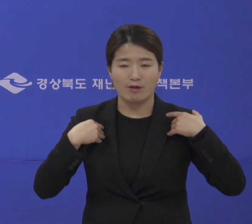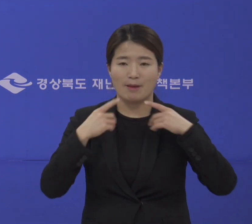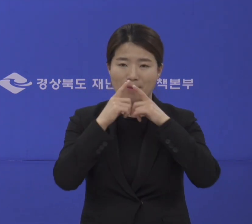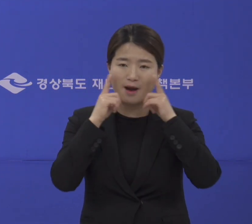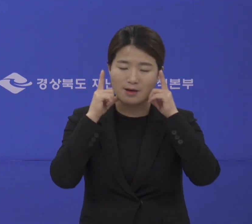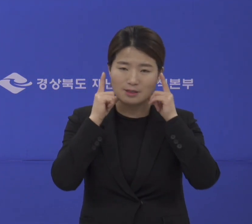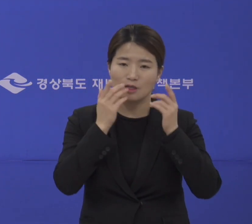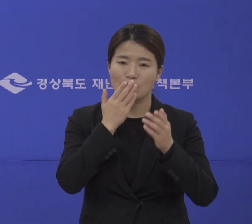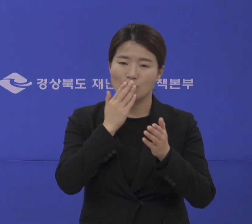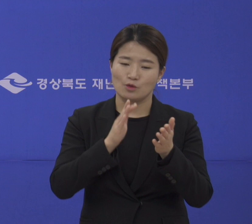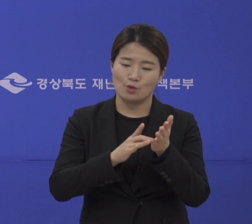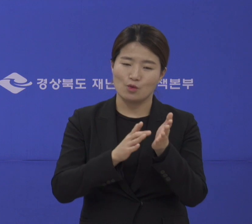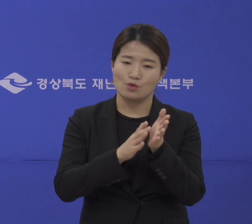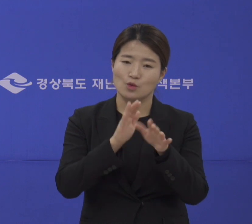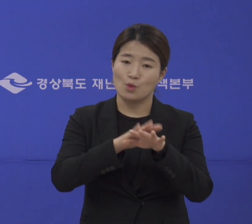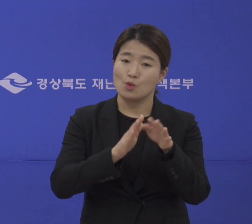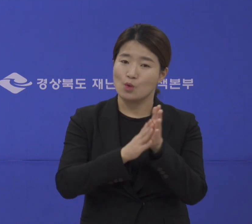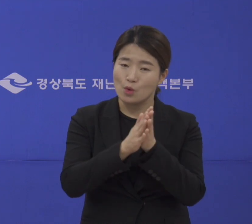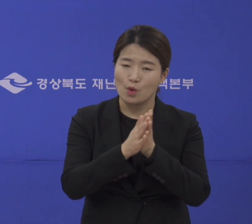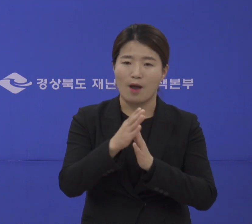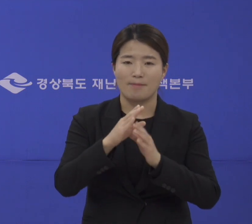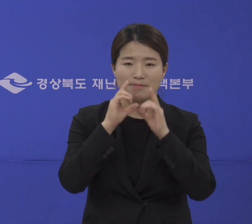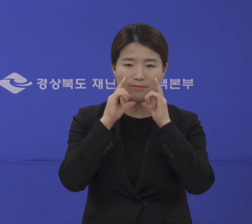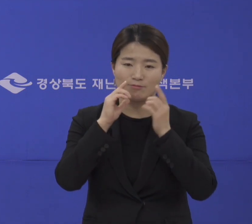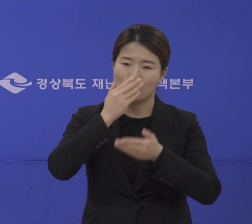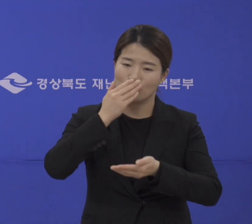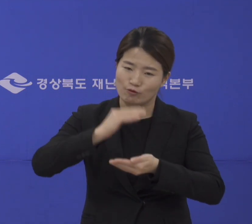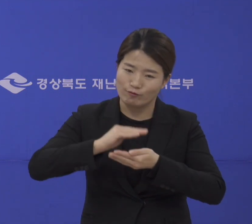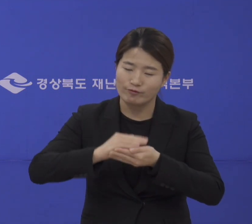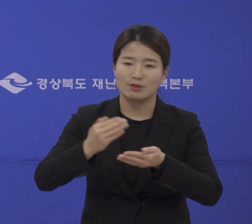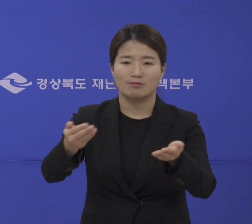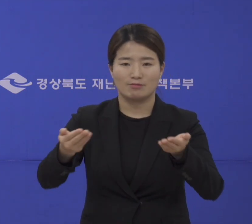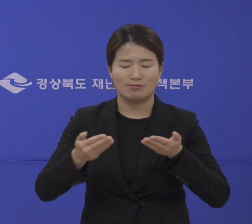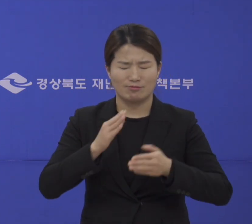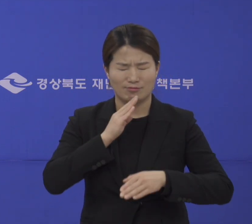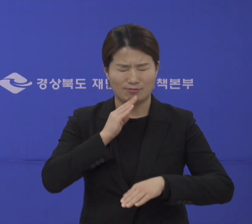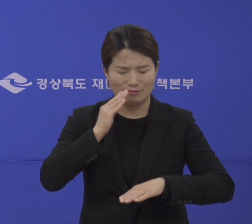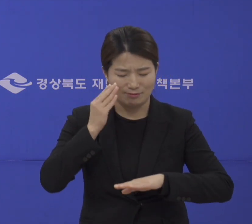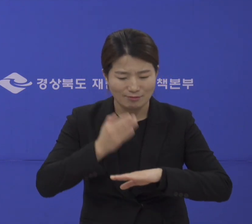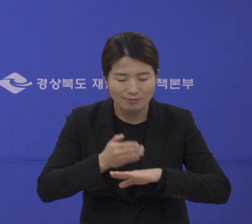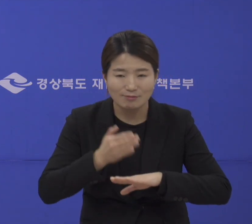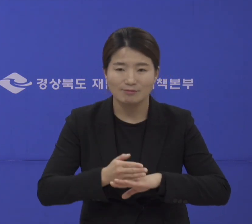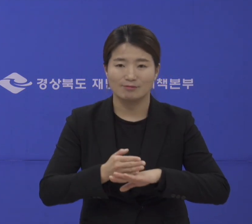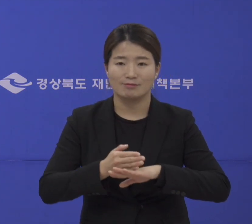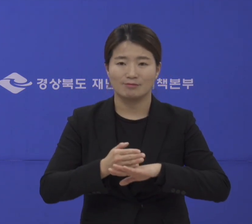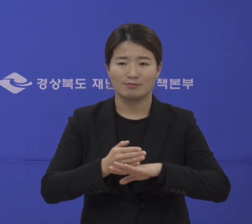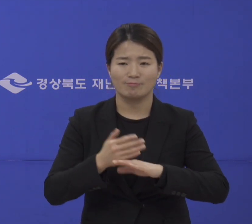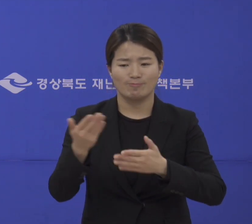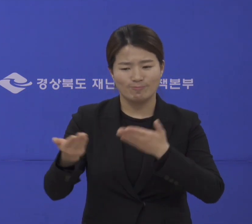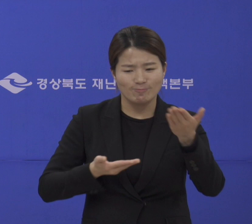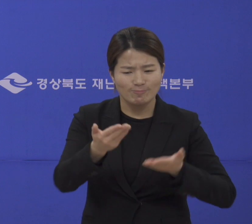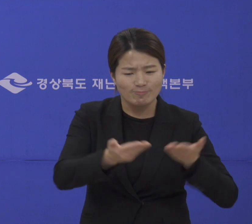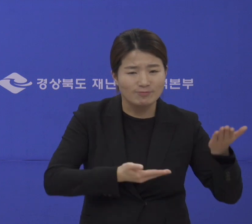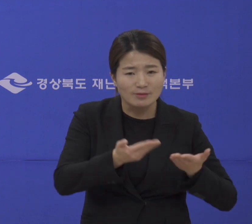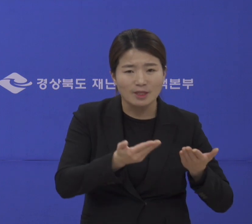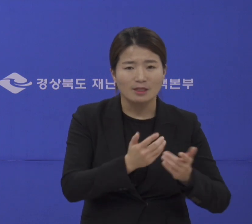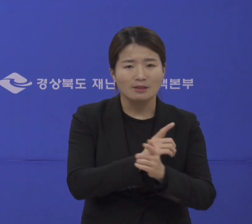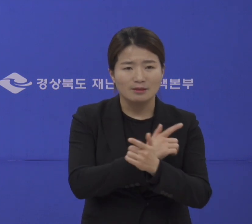손소독제, 도시락 등을 보내주셨습니다. 매우 감사드립니다. 이분들에 대한